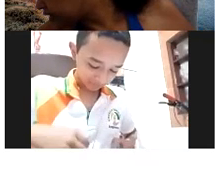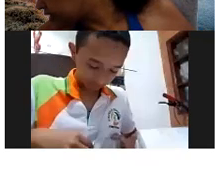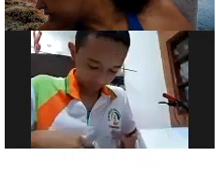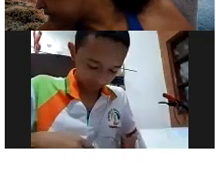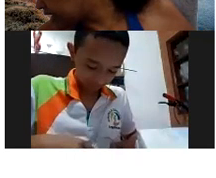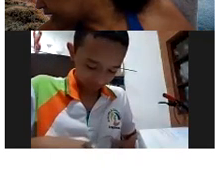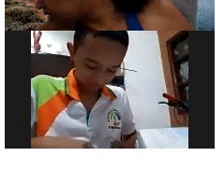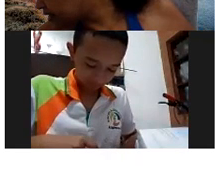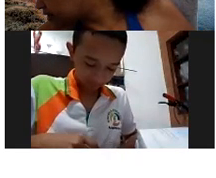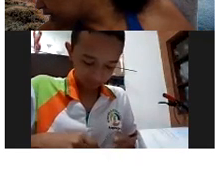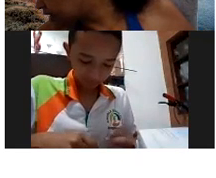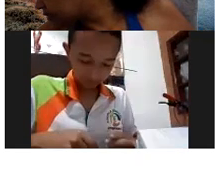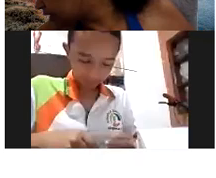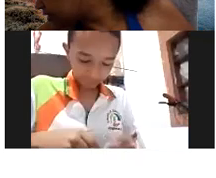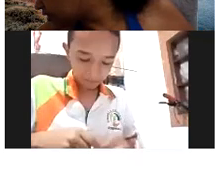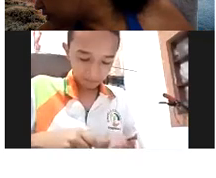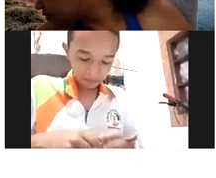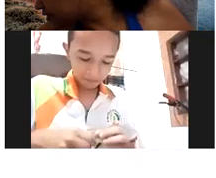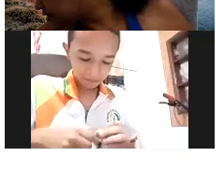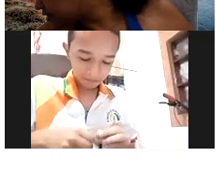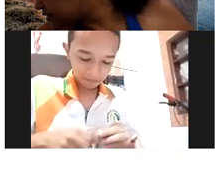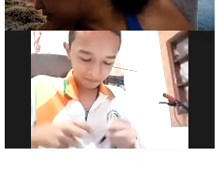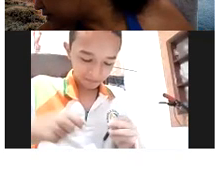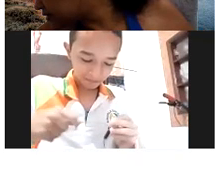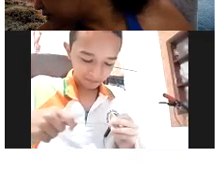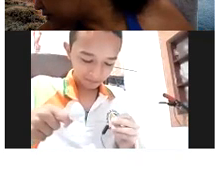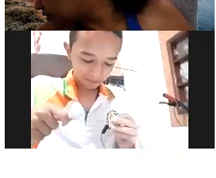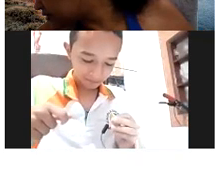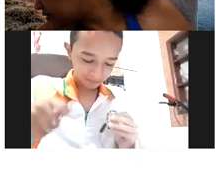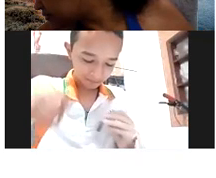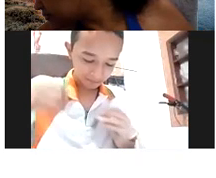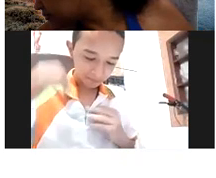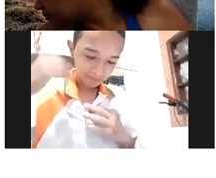exemplo caco3 mais CO2